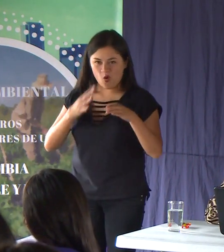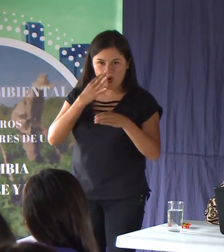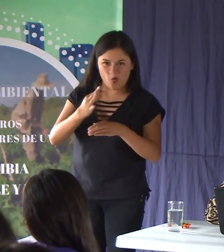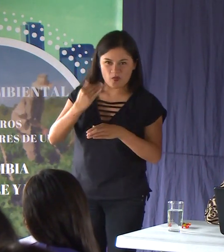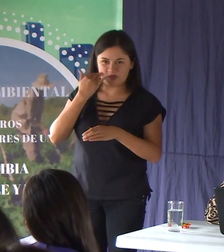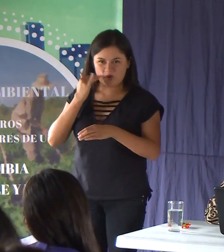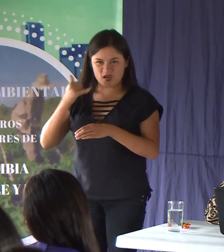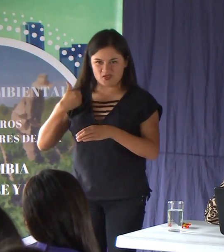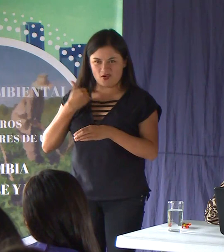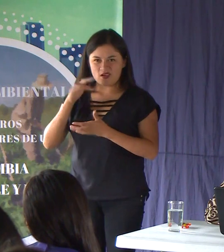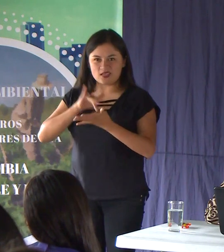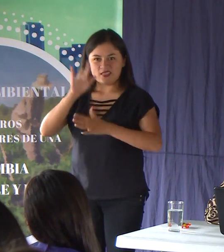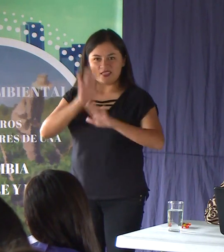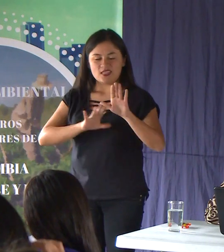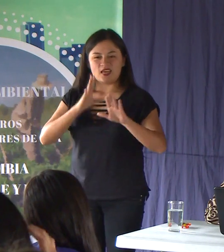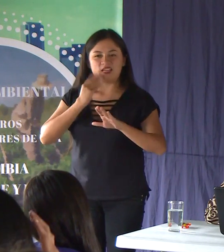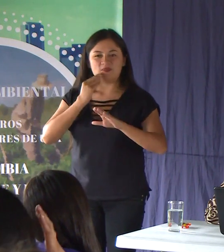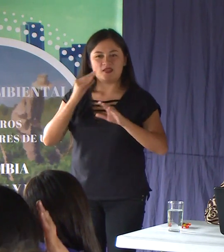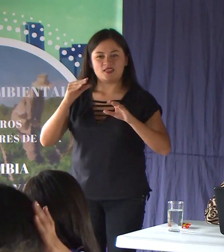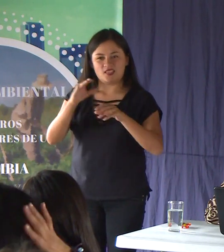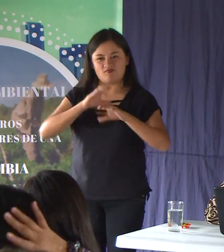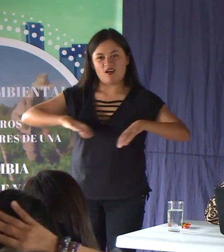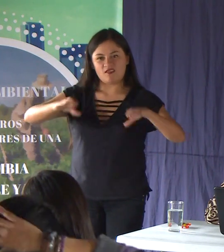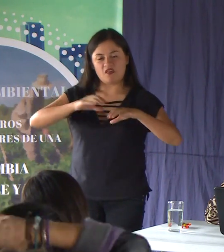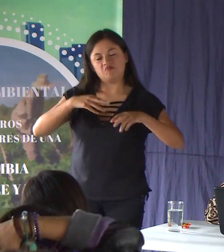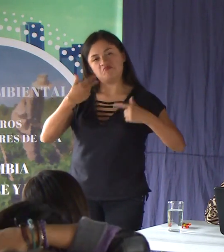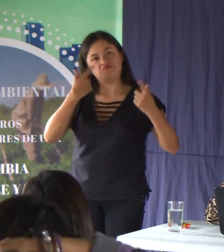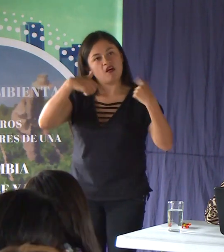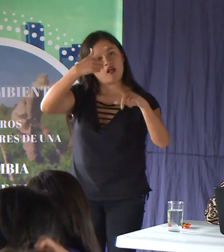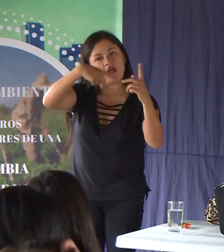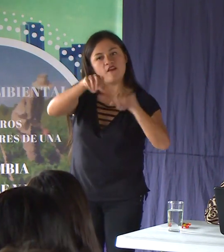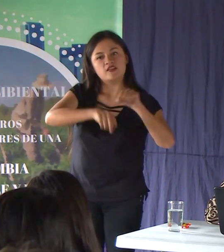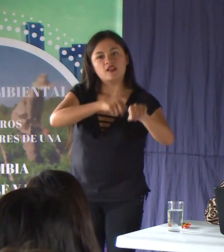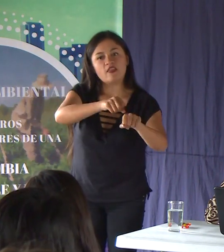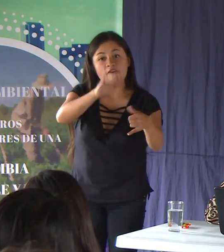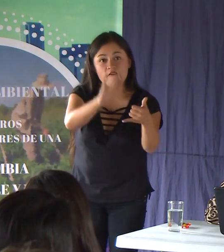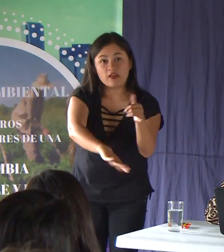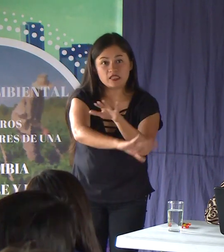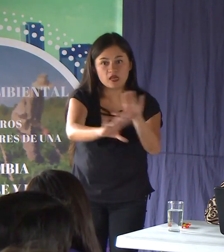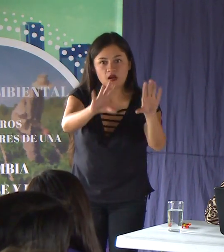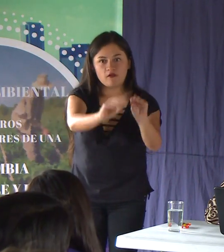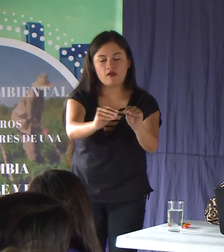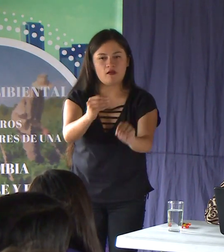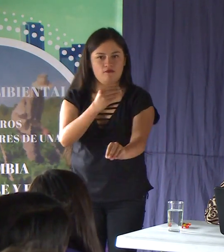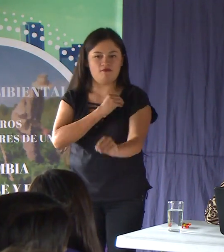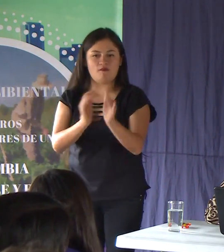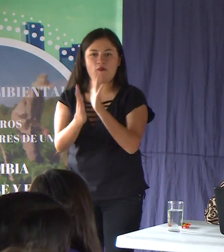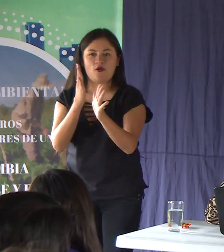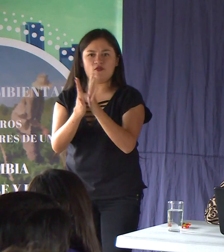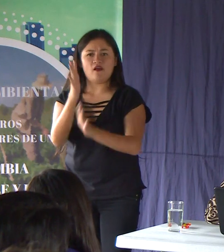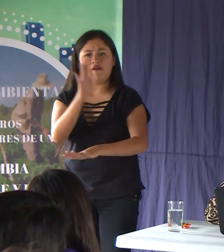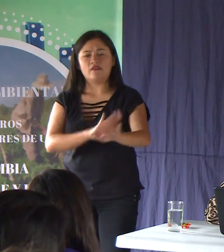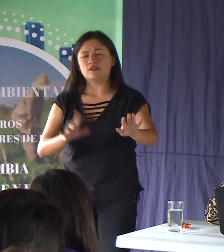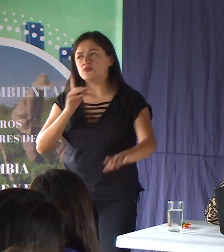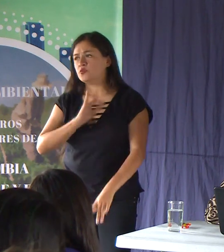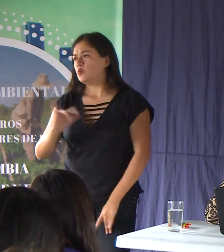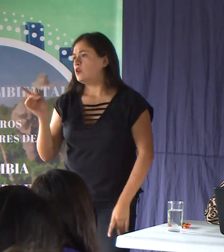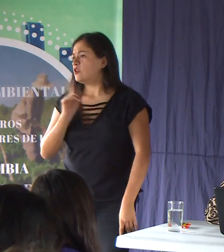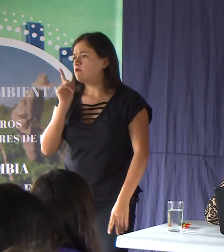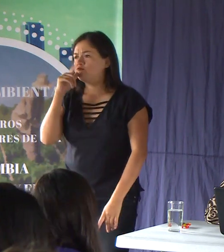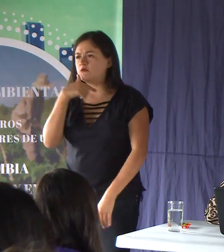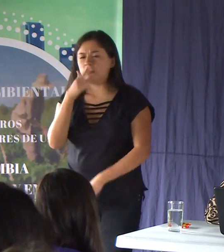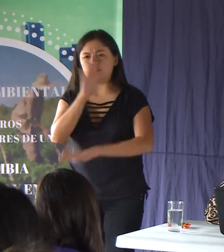que asistían a estas experiencias, al final, algunos nos manifestaban pues como esa tristeza al